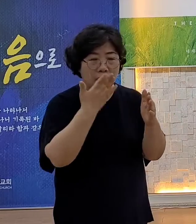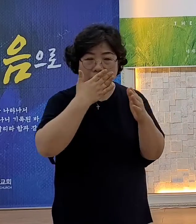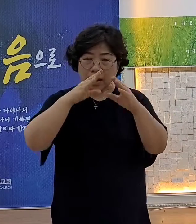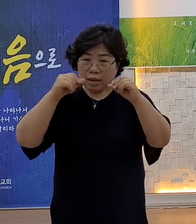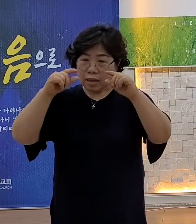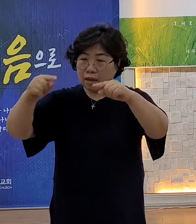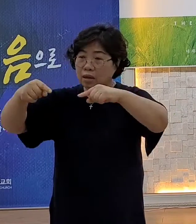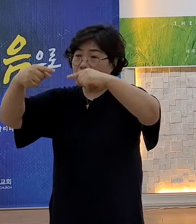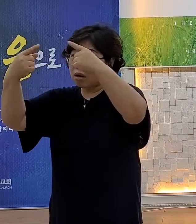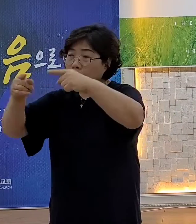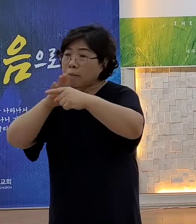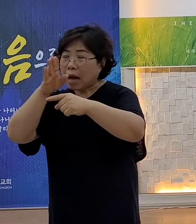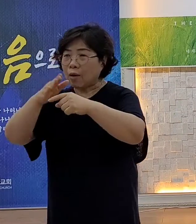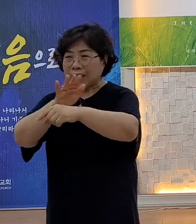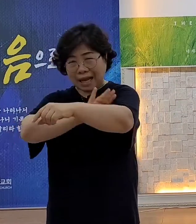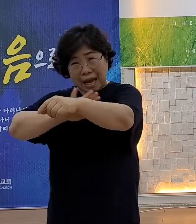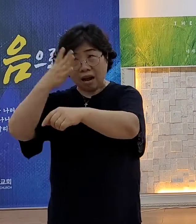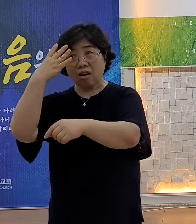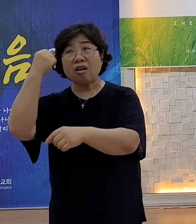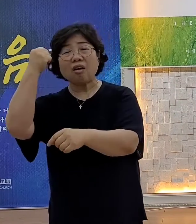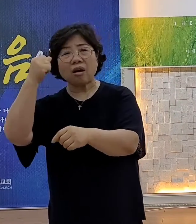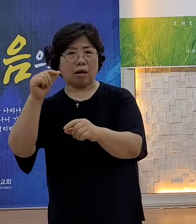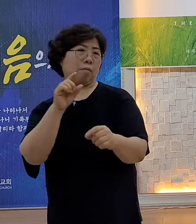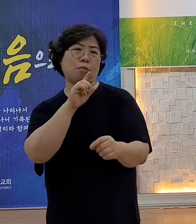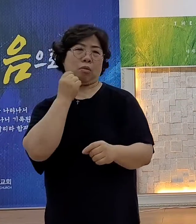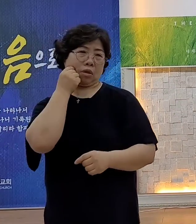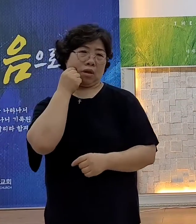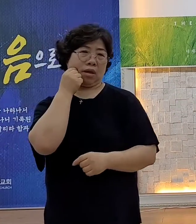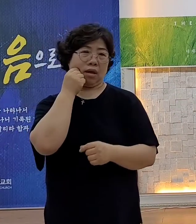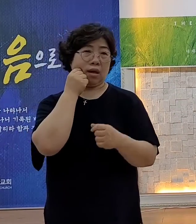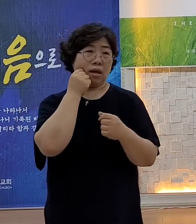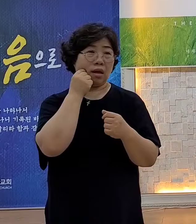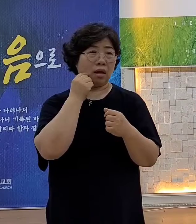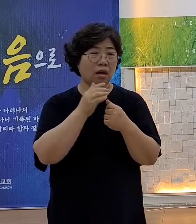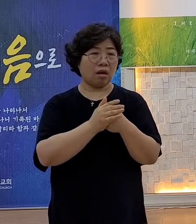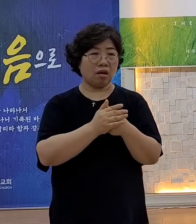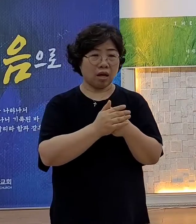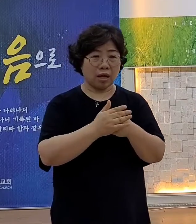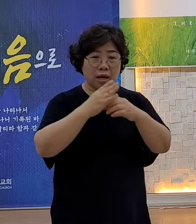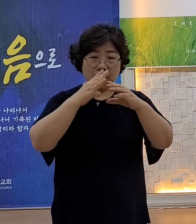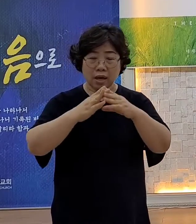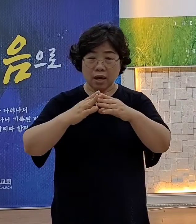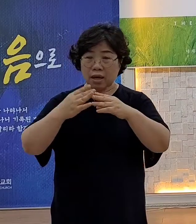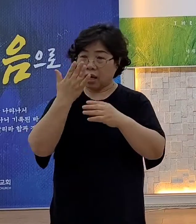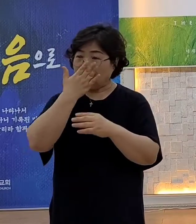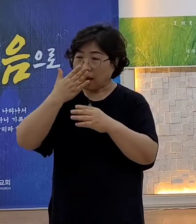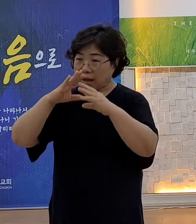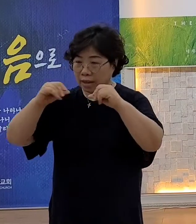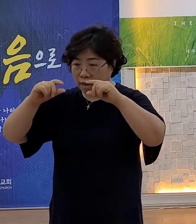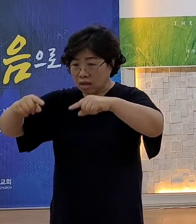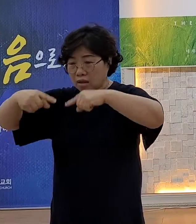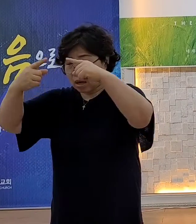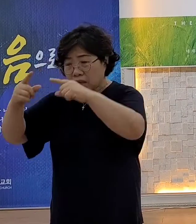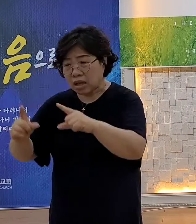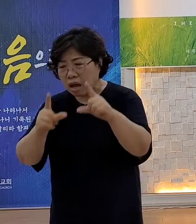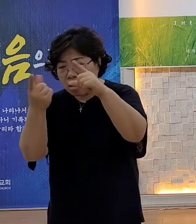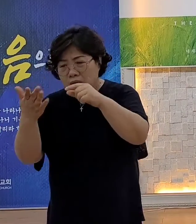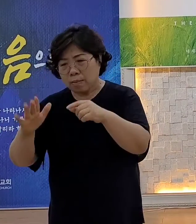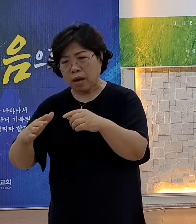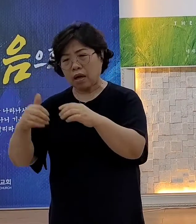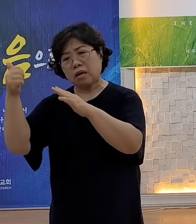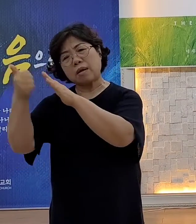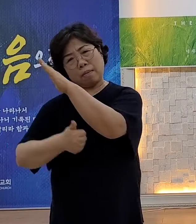들어가면 살면 됩니까? 안 됩니다. 그 땅에 들어가 살아봤자 그 인생은 실패.